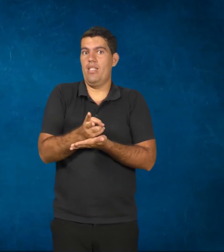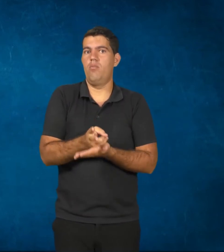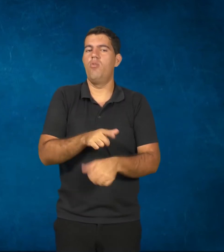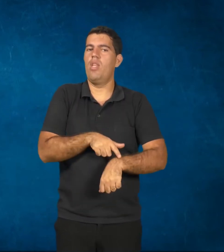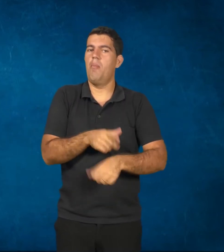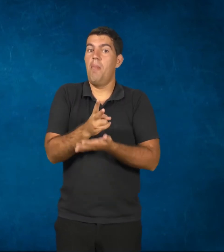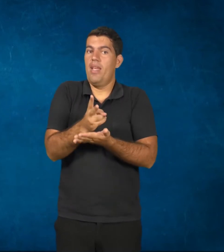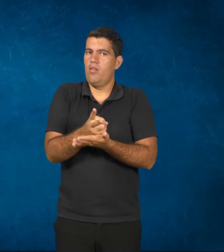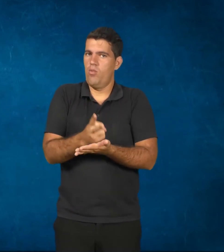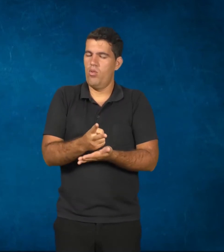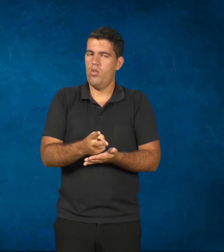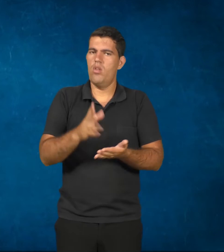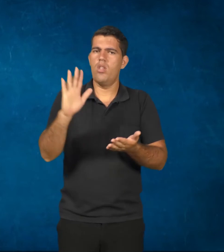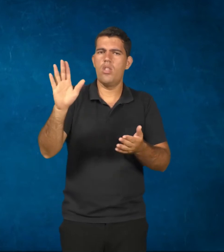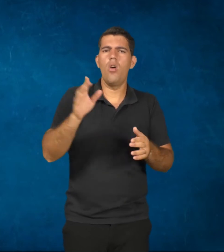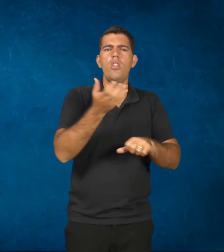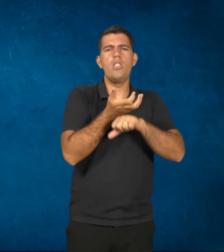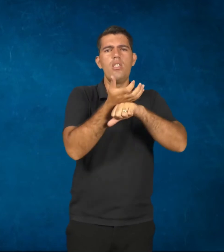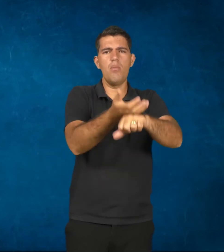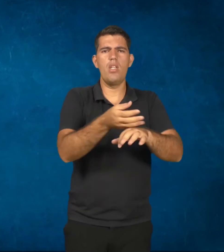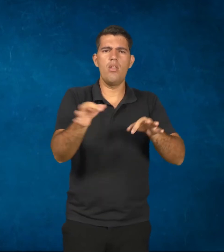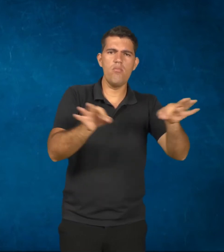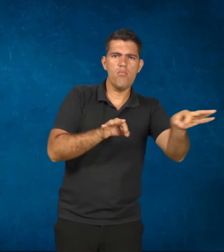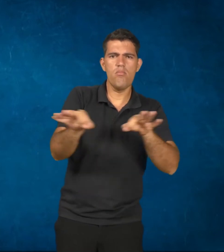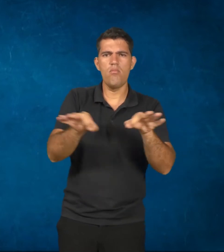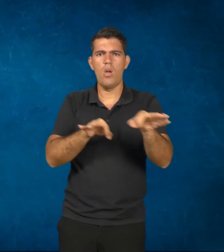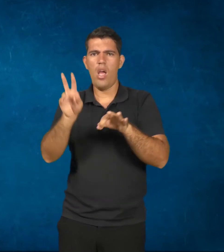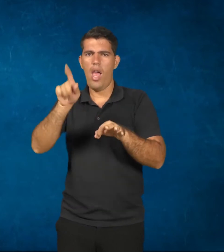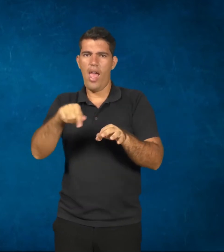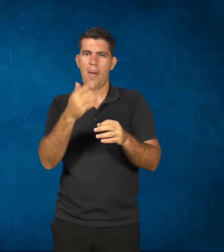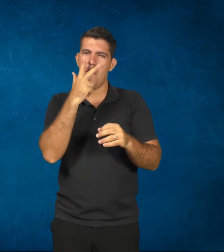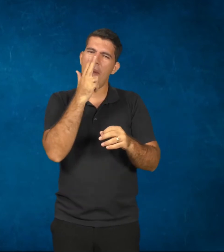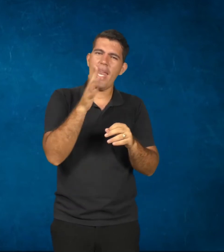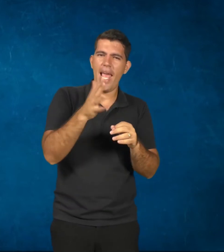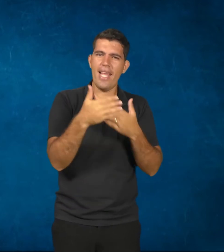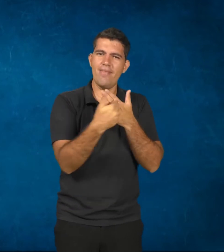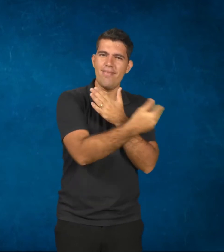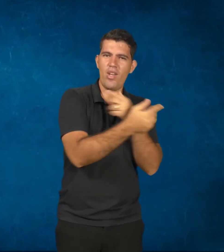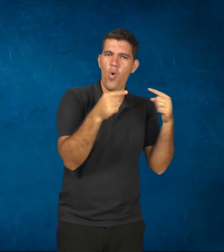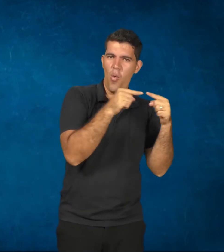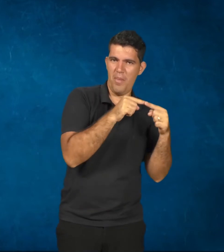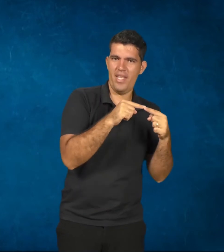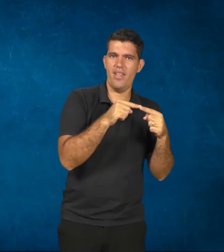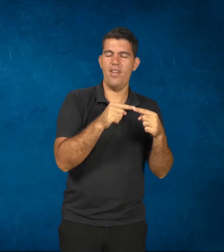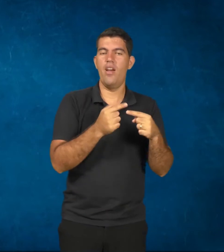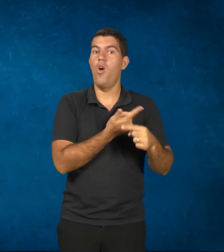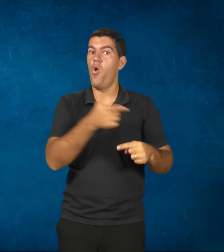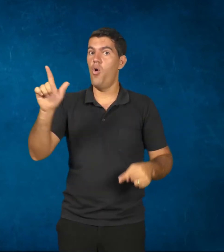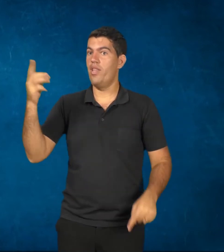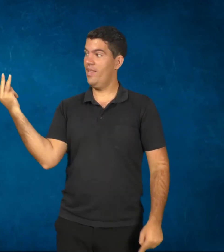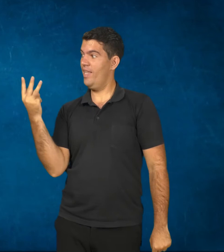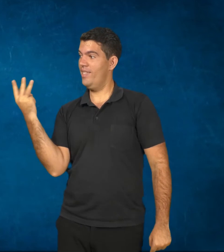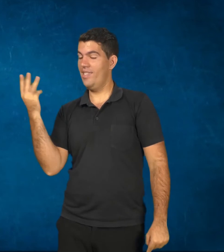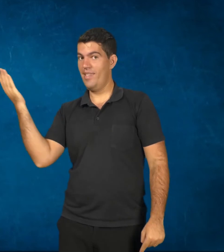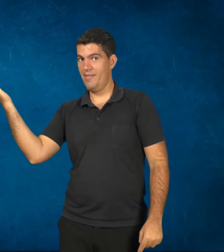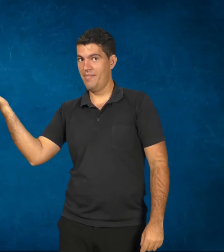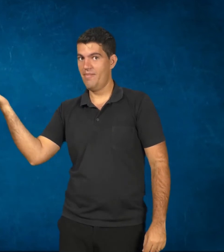A justa posição de disciplinas mais ou menos vizinhas. Na interdisciplinaridade, a ação é mediada